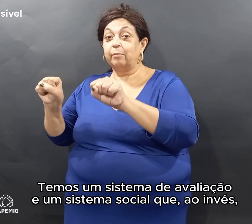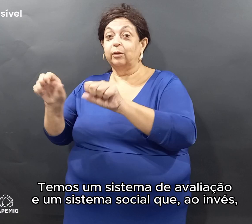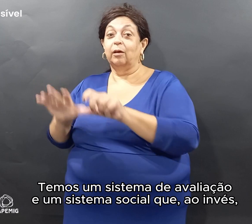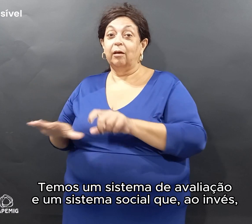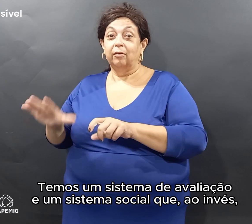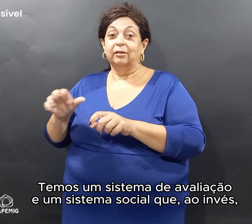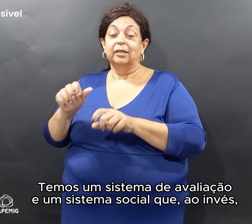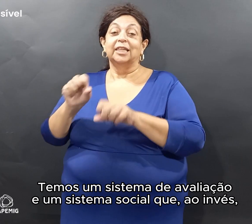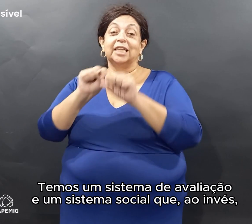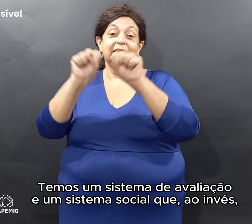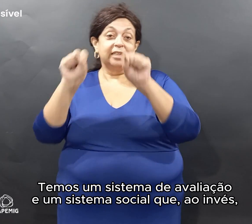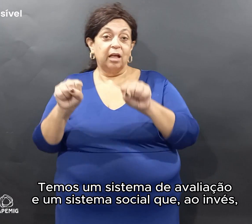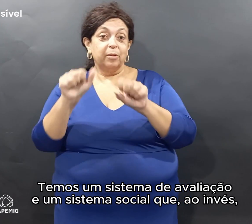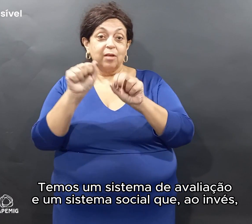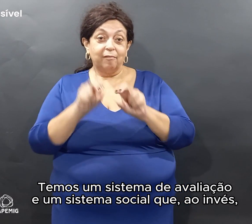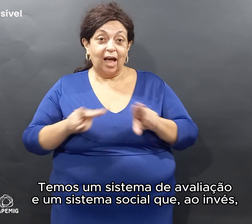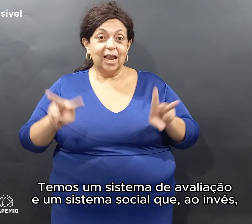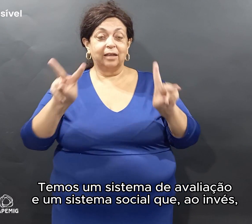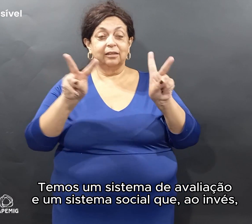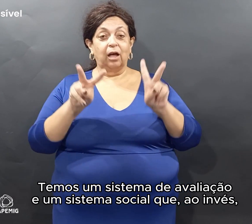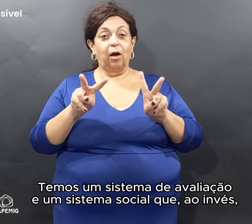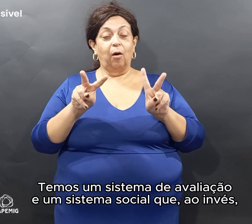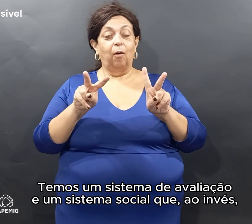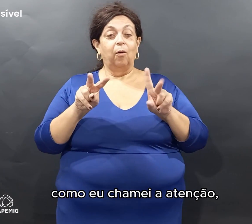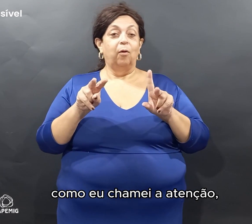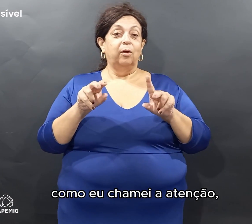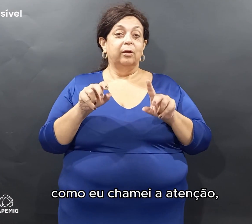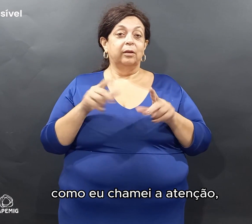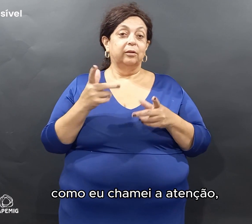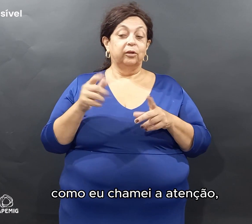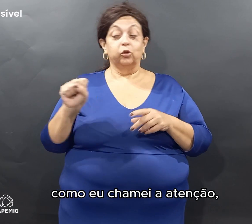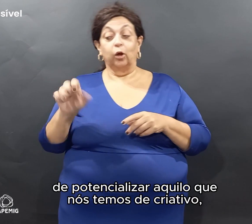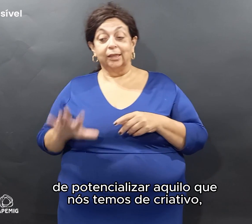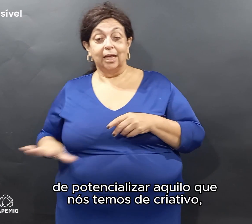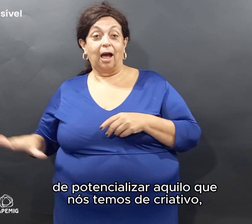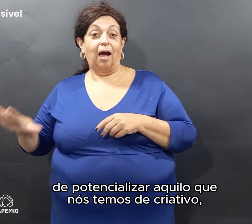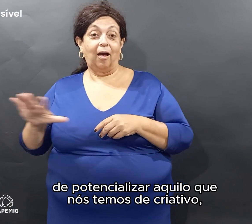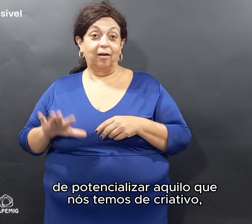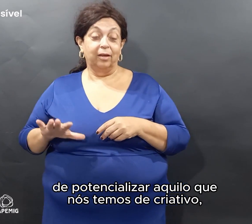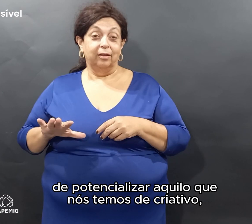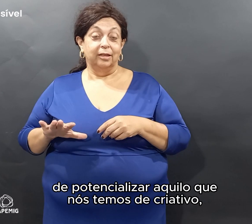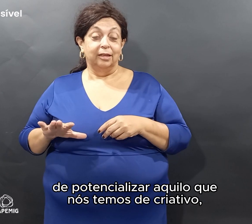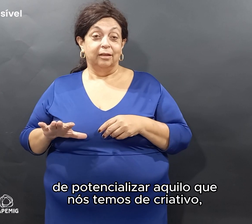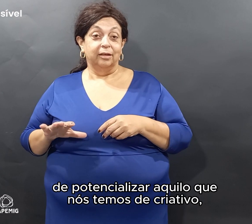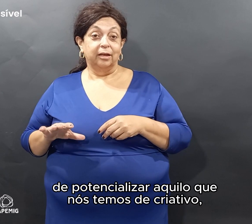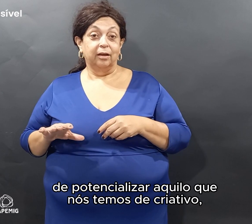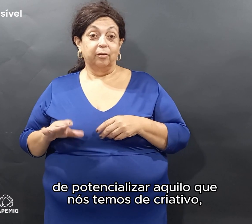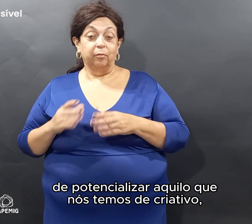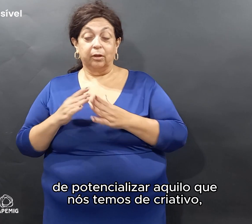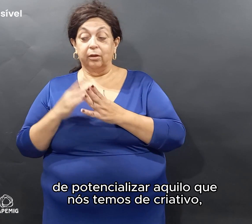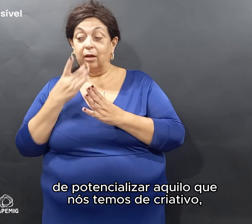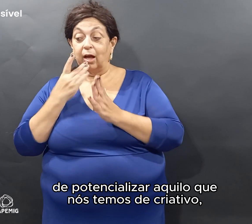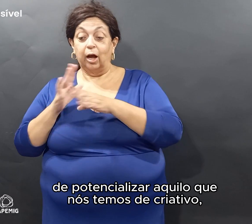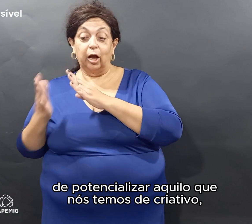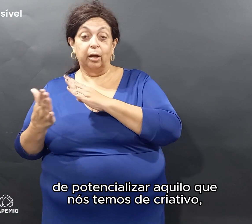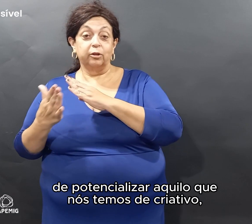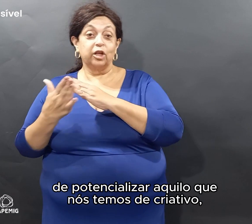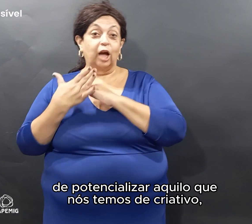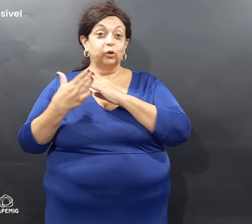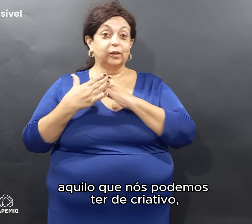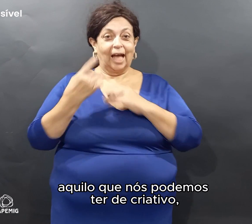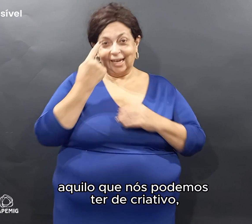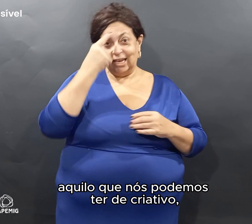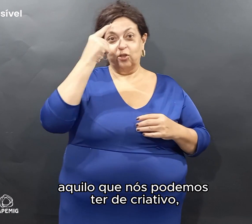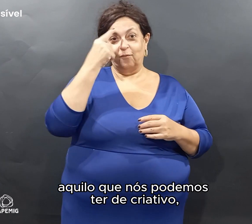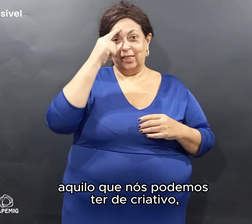de avaliação e um sistema social que, ao invés, como eu chamei a atenção, né, de potencializar aquilo que nós temos de